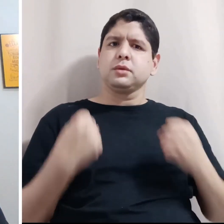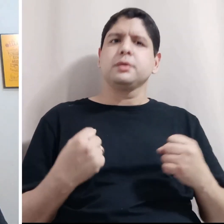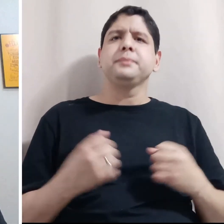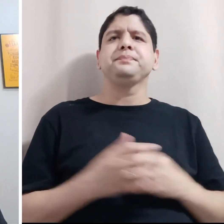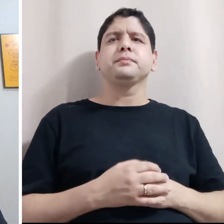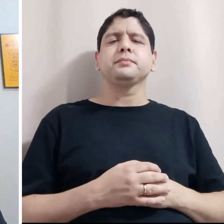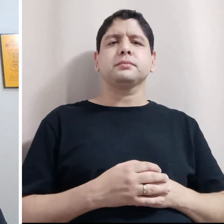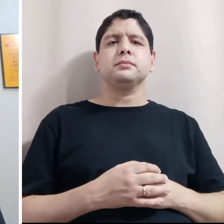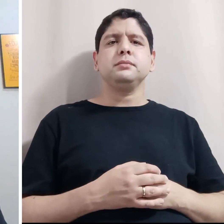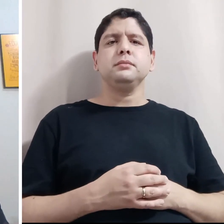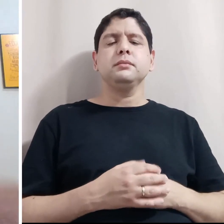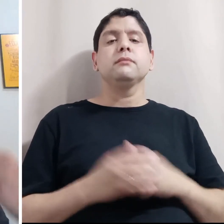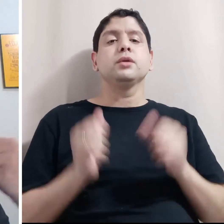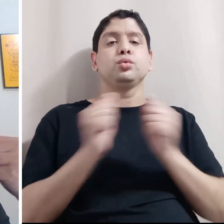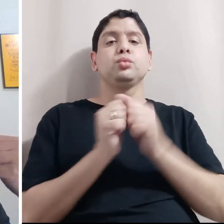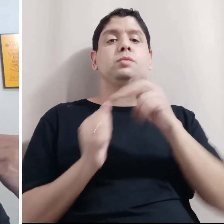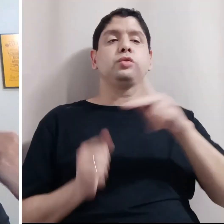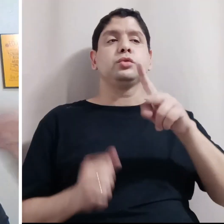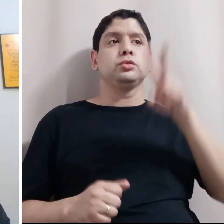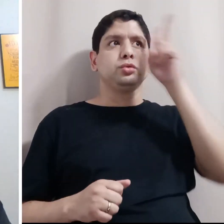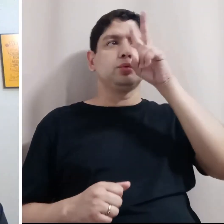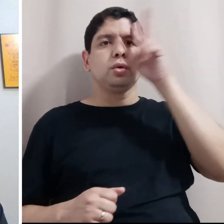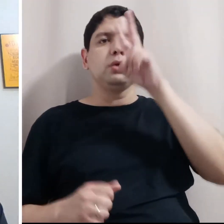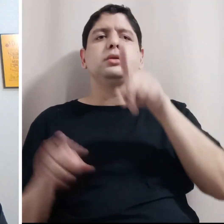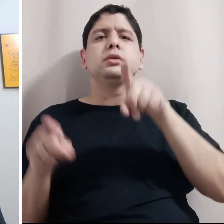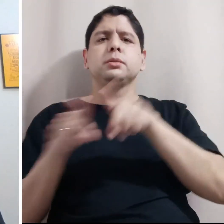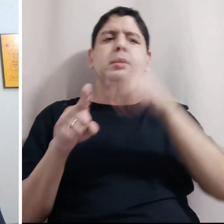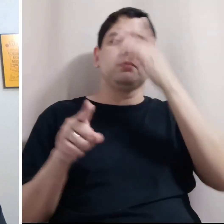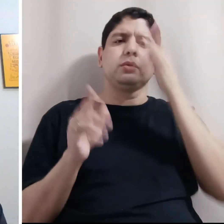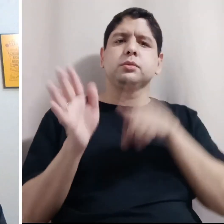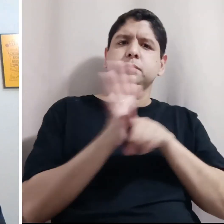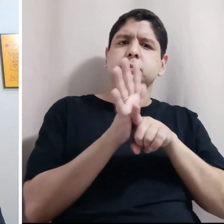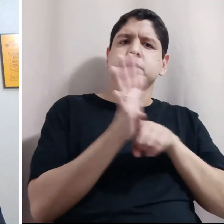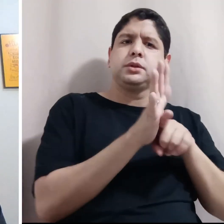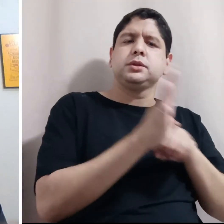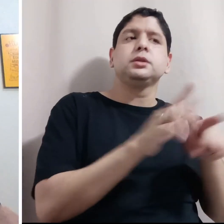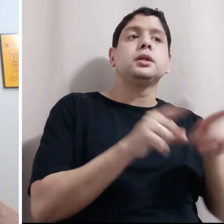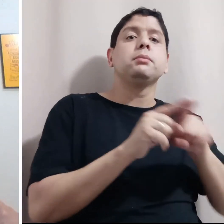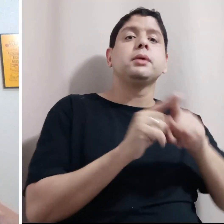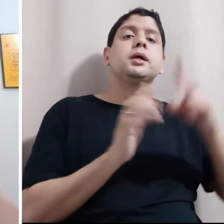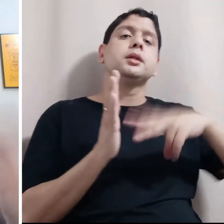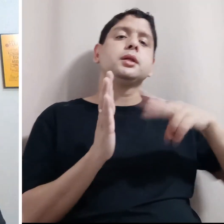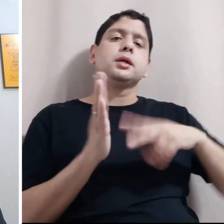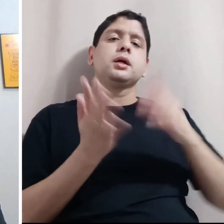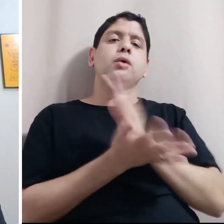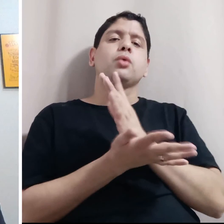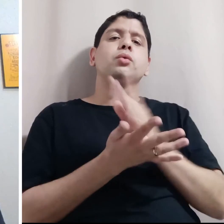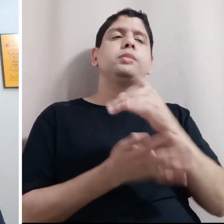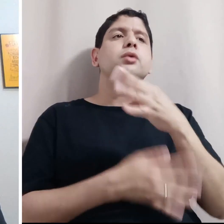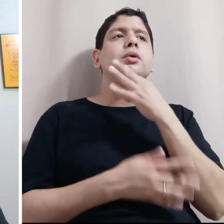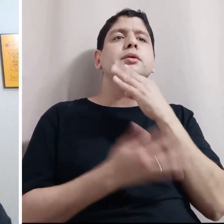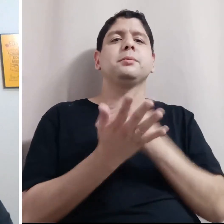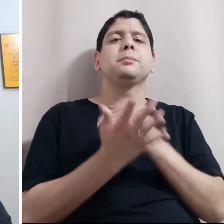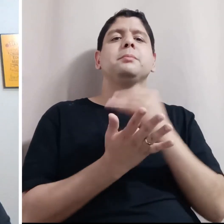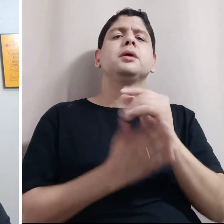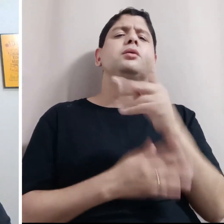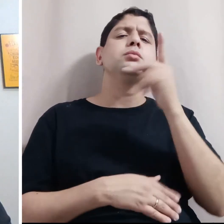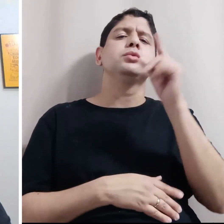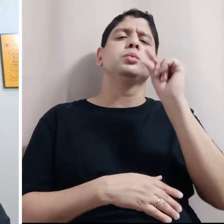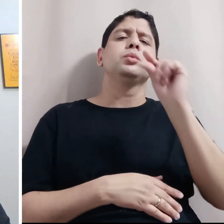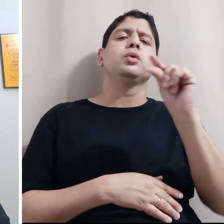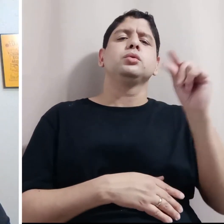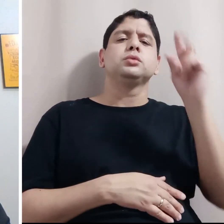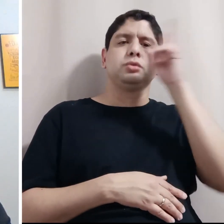né, procurem vídeos sérios, né, de professores de história, de historiadores, leiam, né, também, para